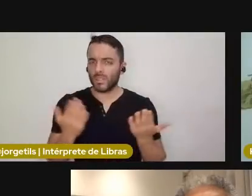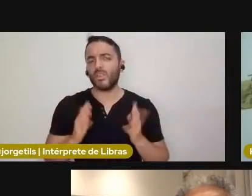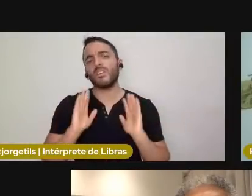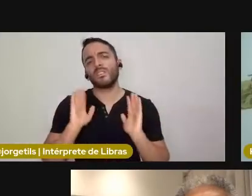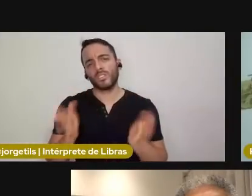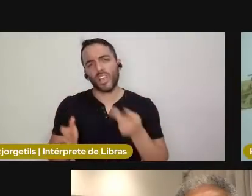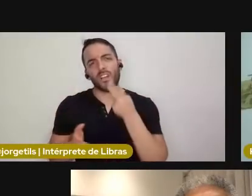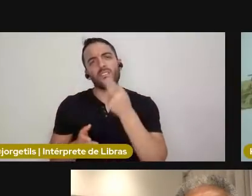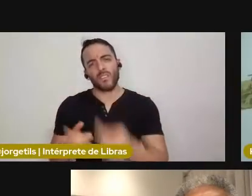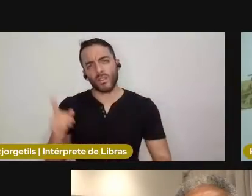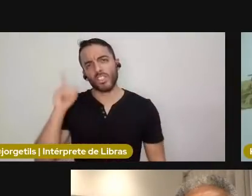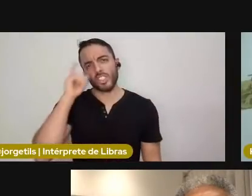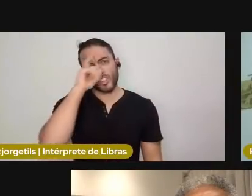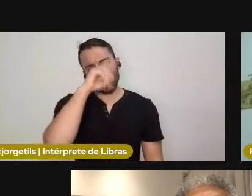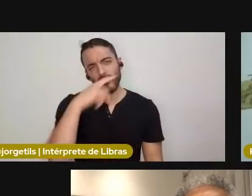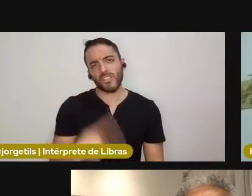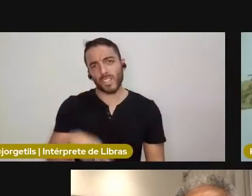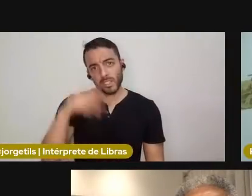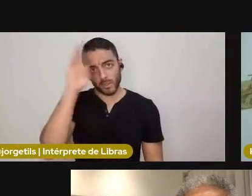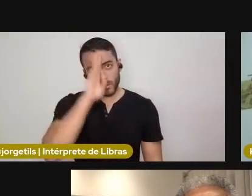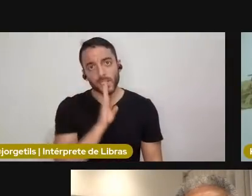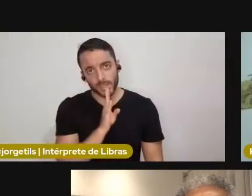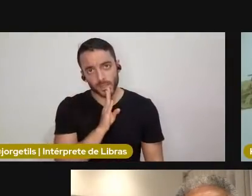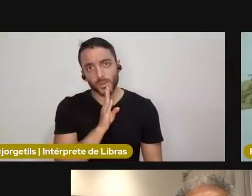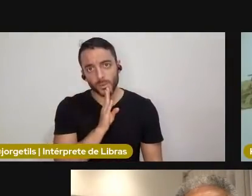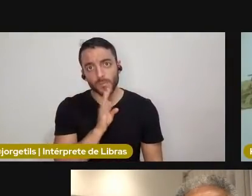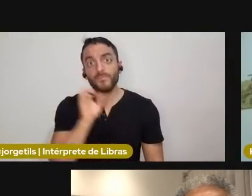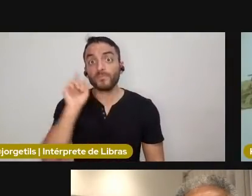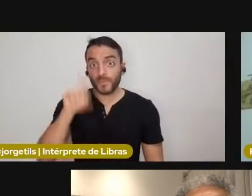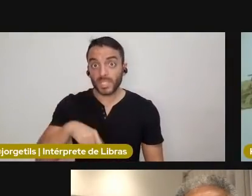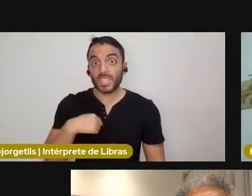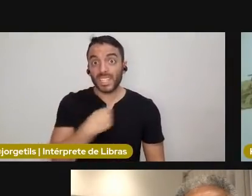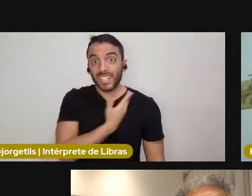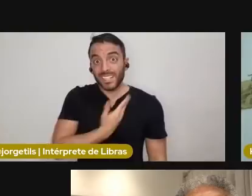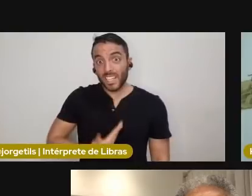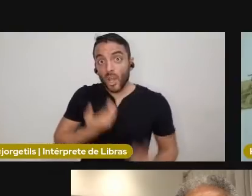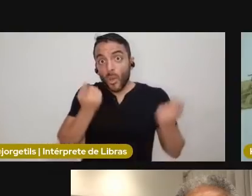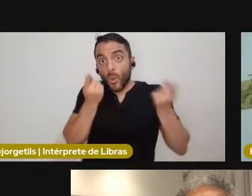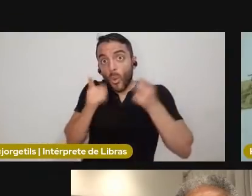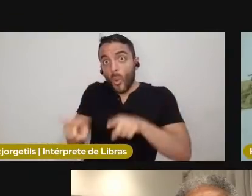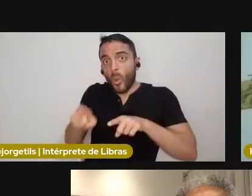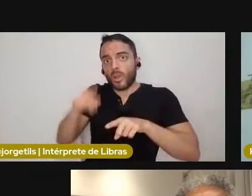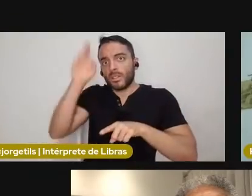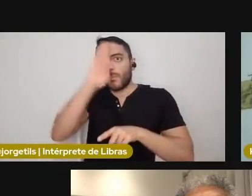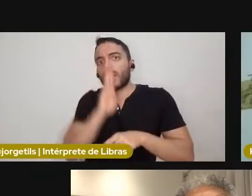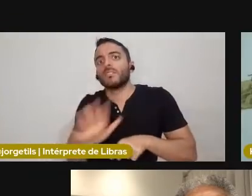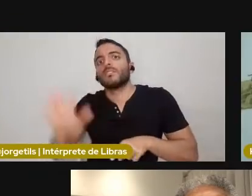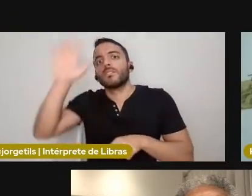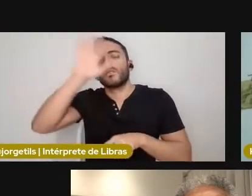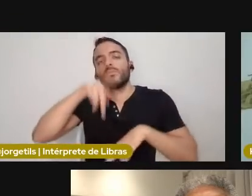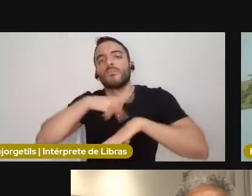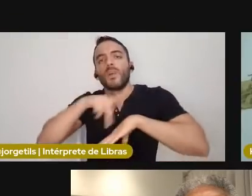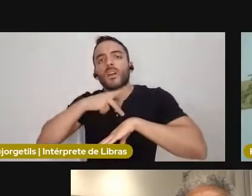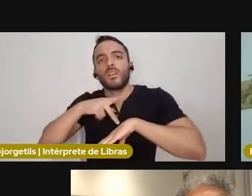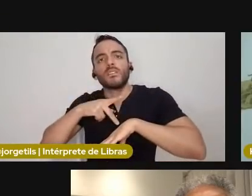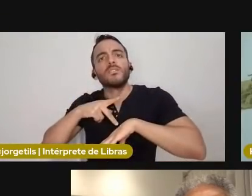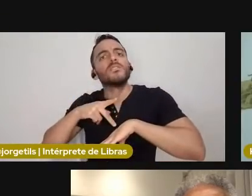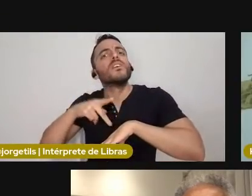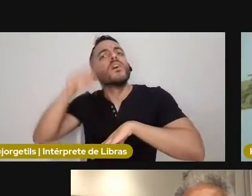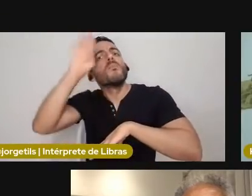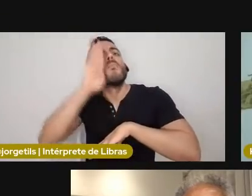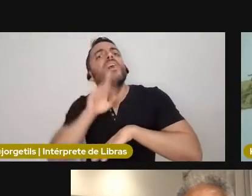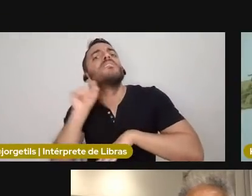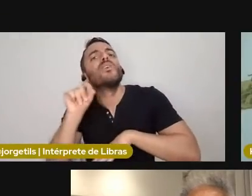difícil no Brasil, em que o Estado está atacando a nação. A nação é a cultura, a nação são